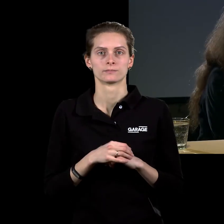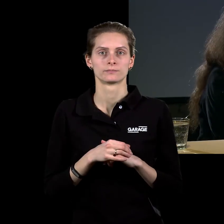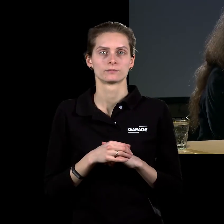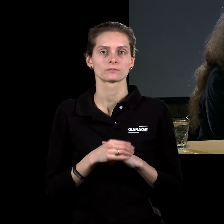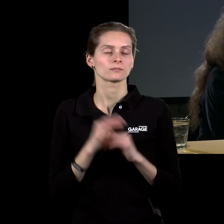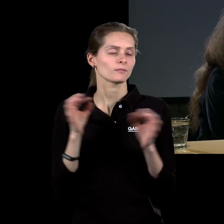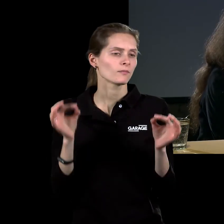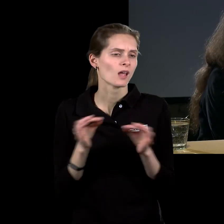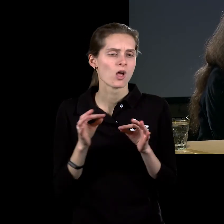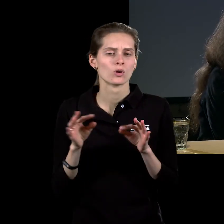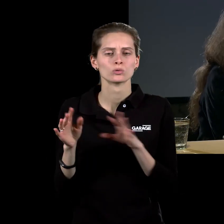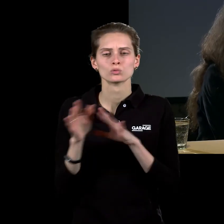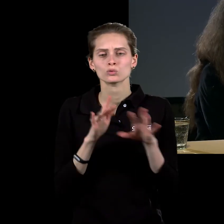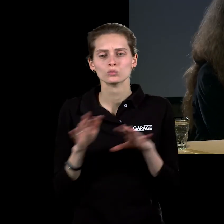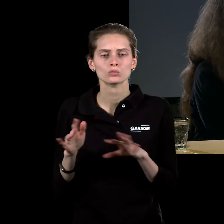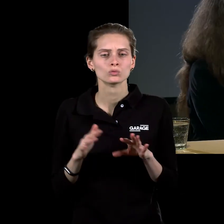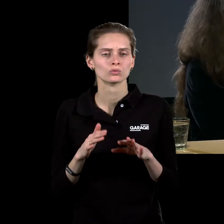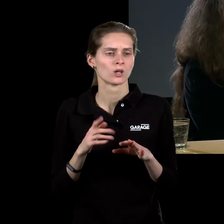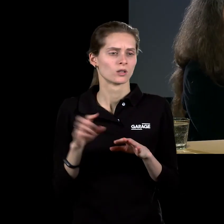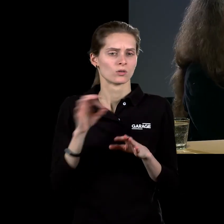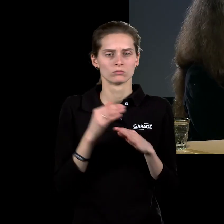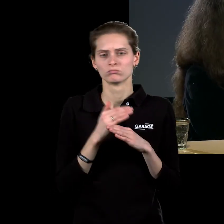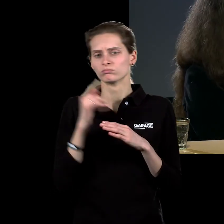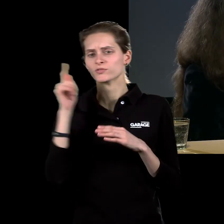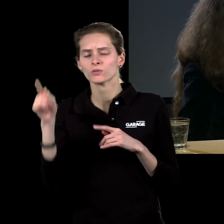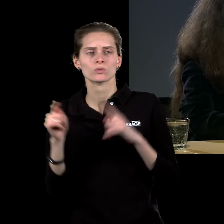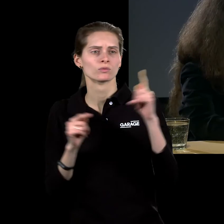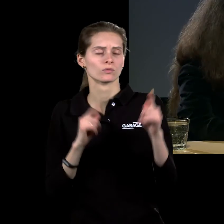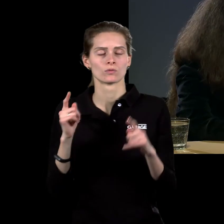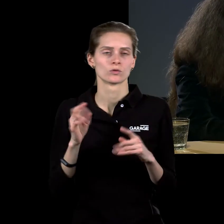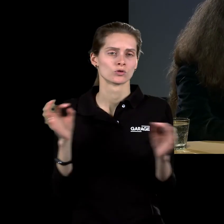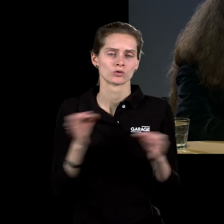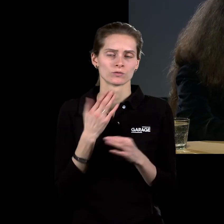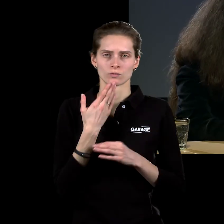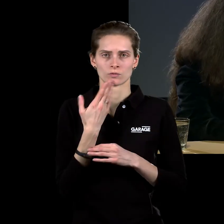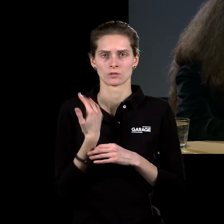никаких сюжетов, да, вообще никаких сюжетных отсылок к этой трагедии, вот это ощущение как бы